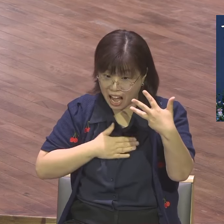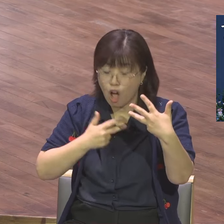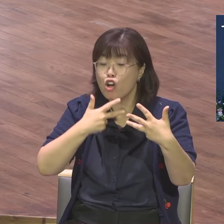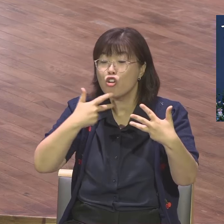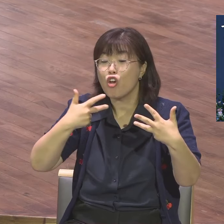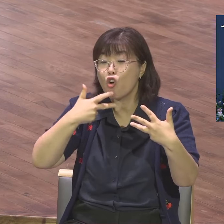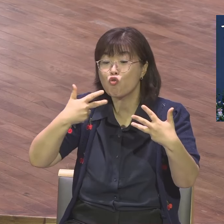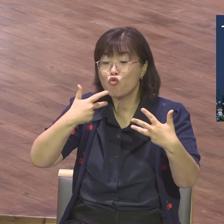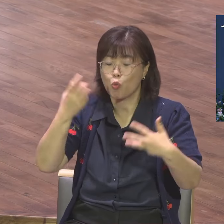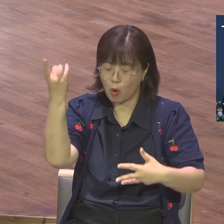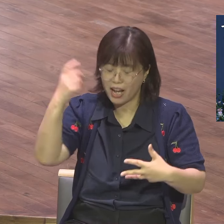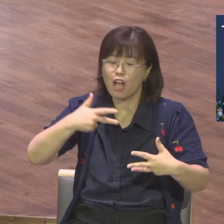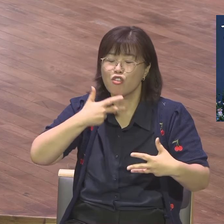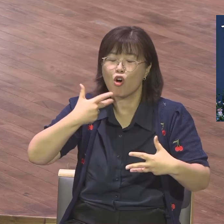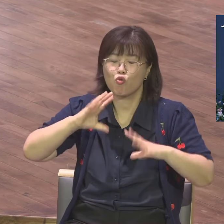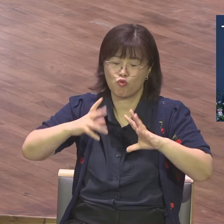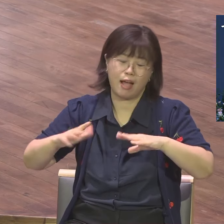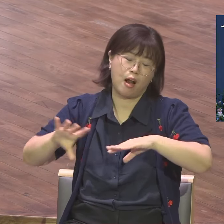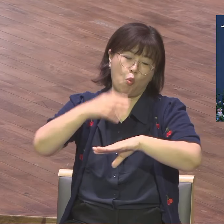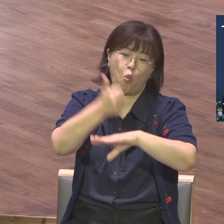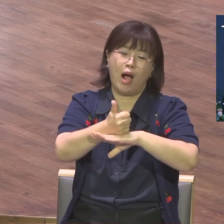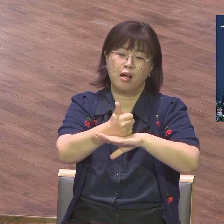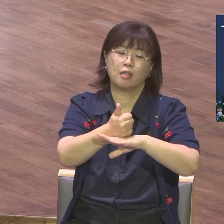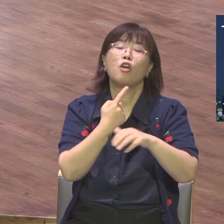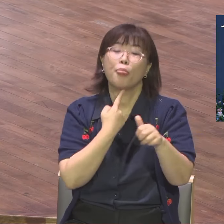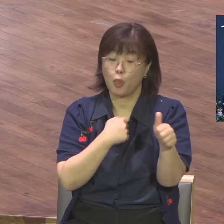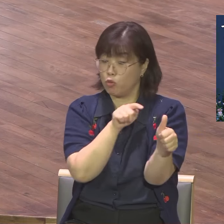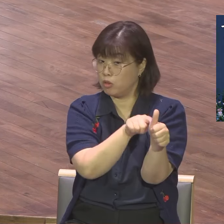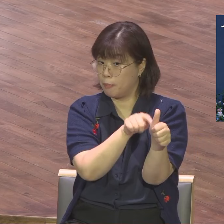대영제국의 영국 국왕이었다고.